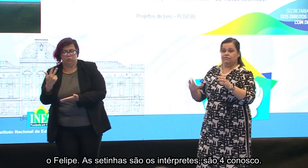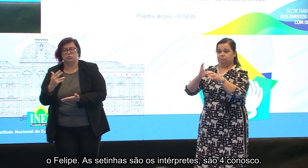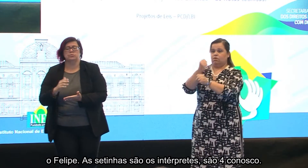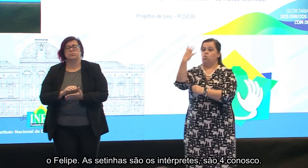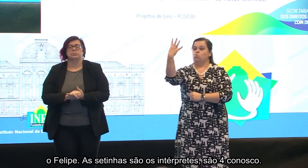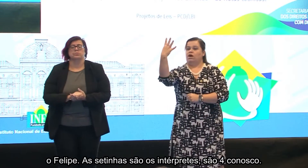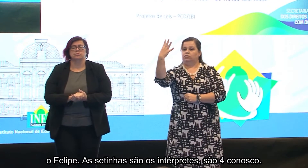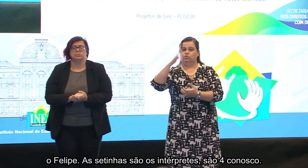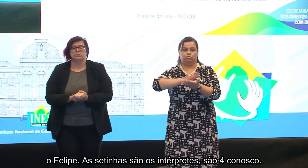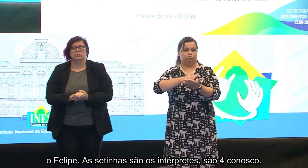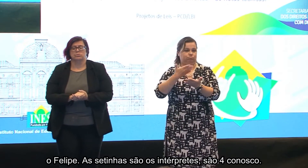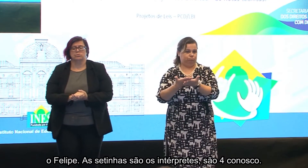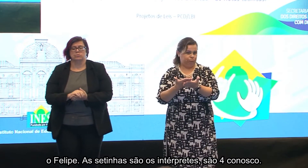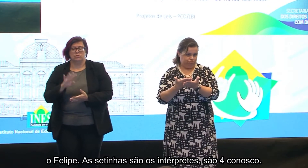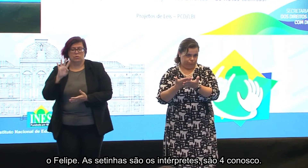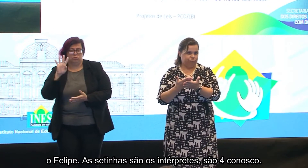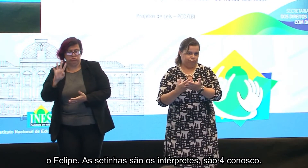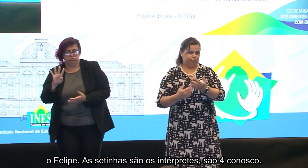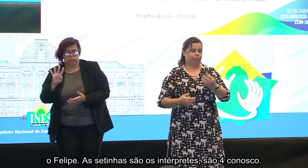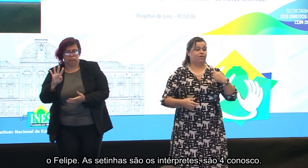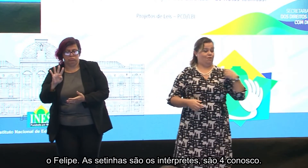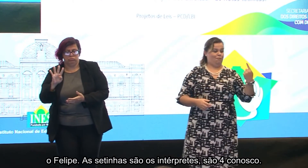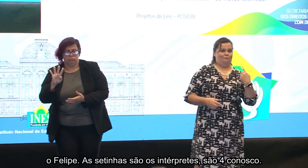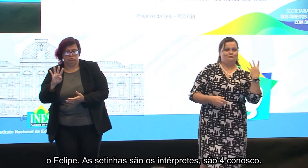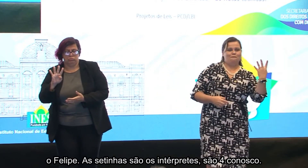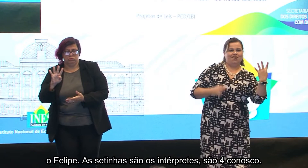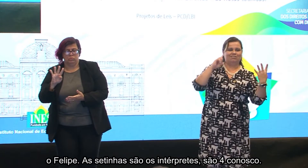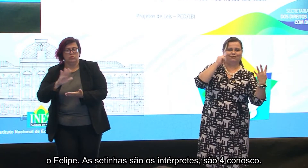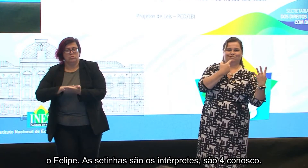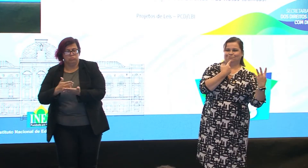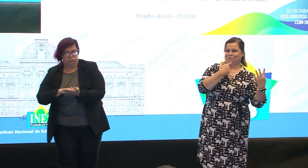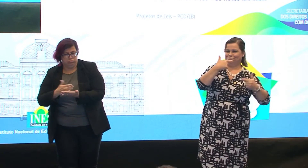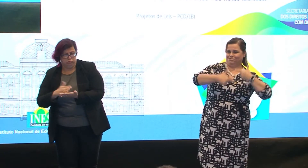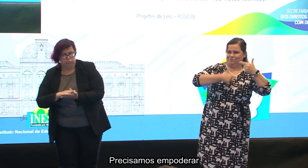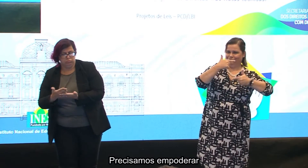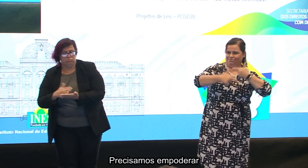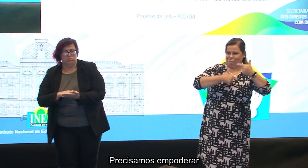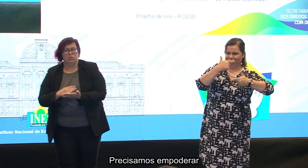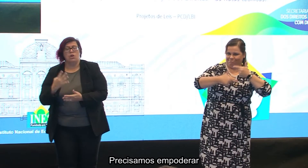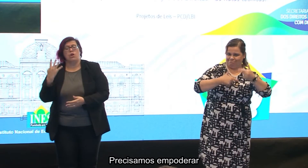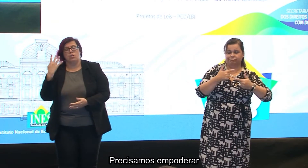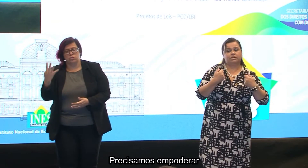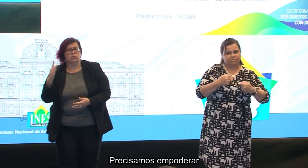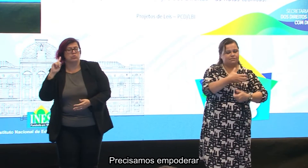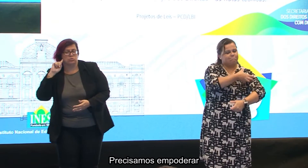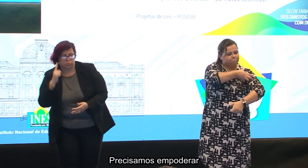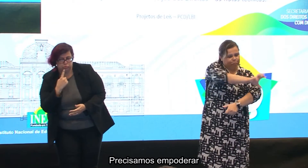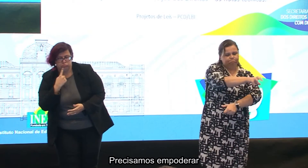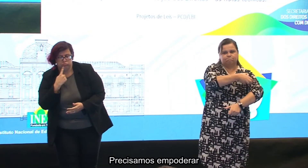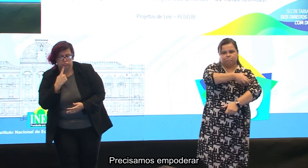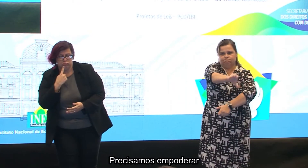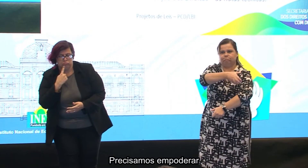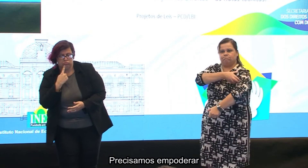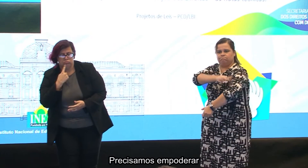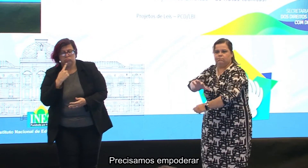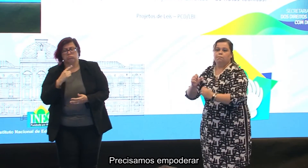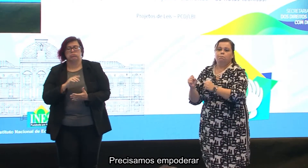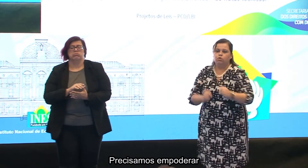com a setinha nos intérpretes. São 4 intérpretes conosco, 4 surdos trabalhando. Então, nós